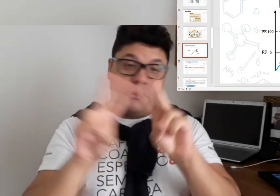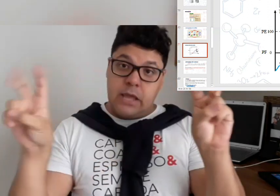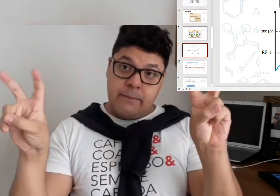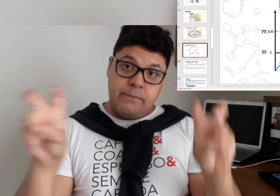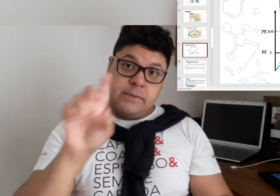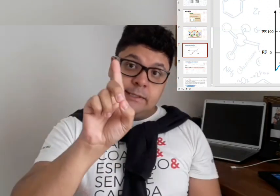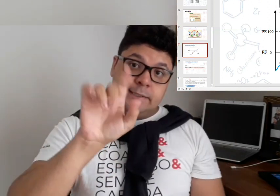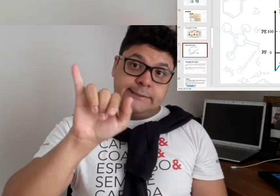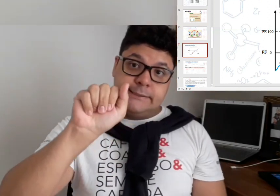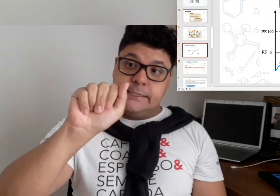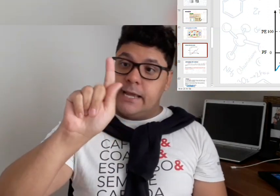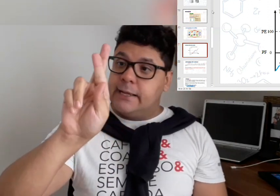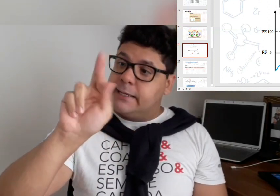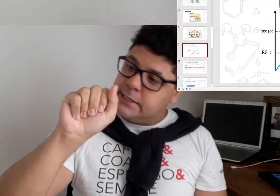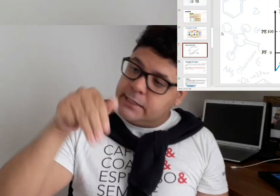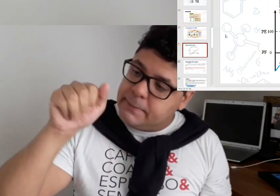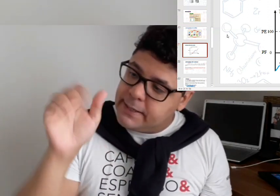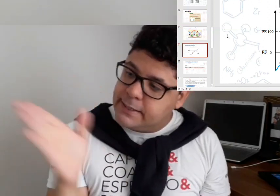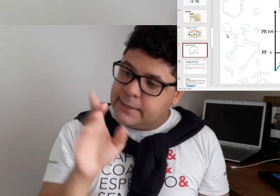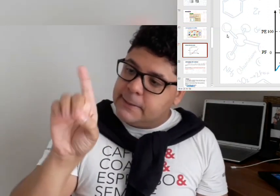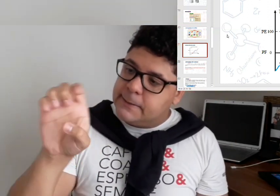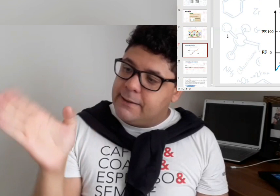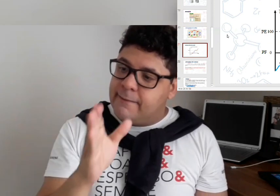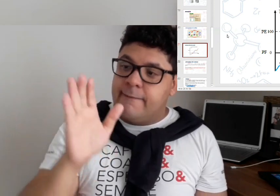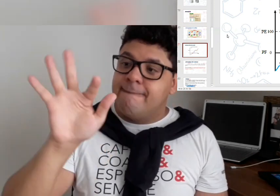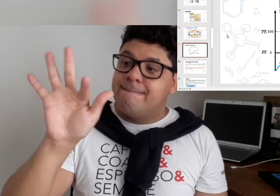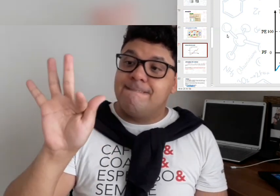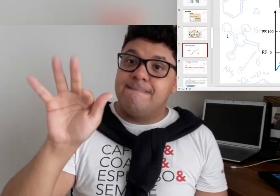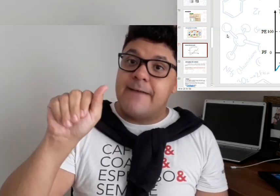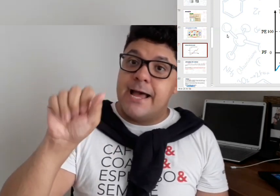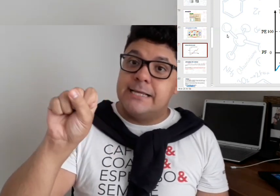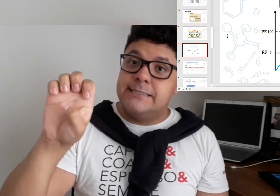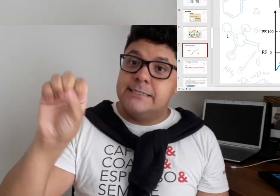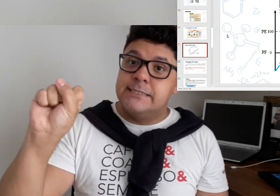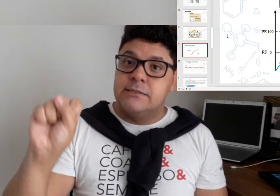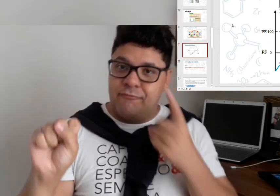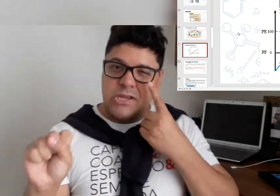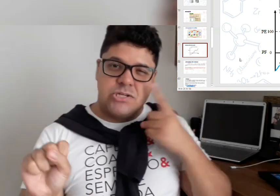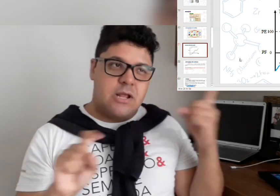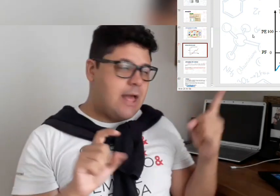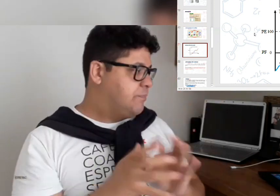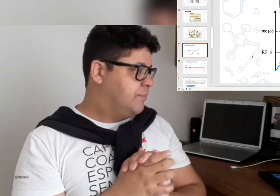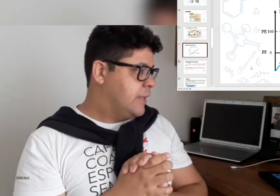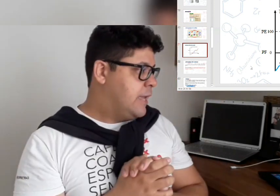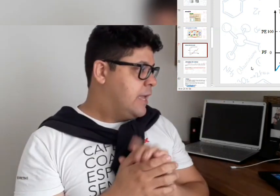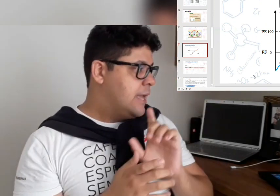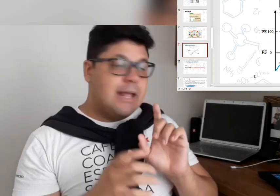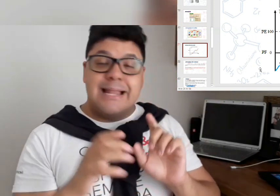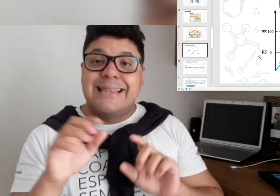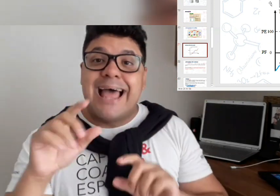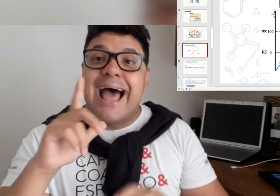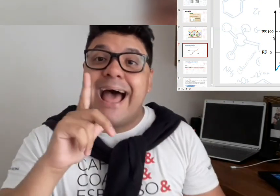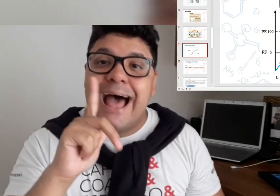de fases, o que é o diagrama de fases? É um gráfico que ele relaciona